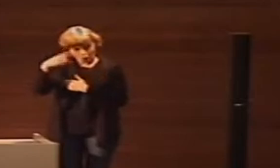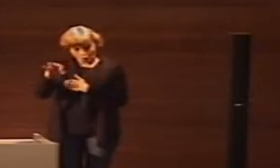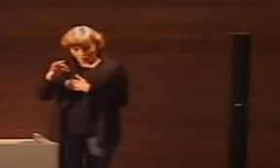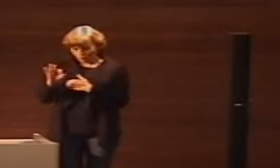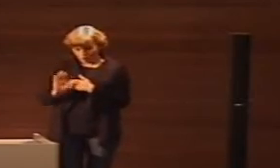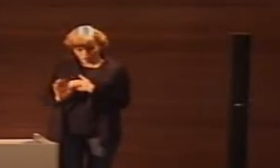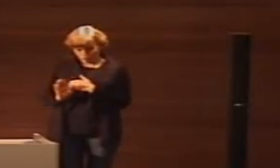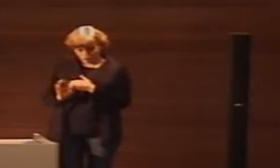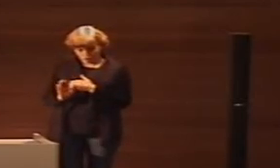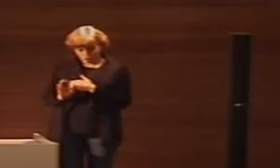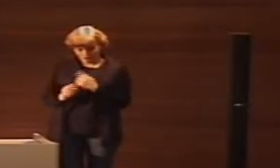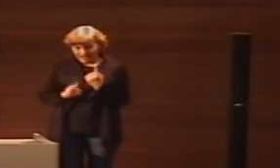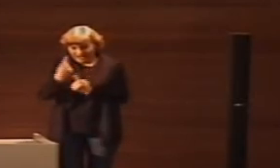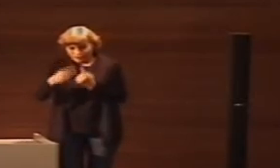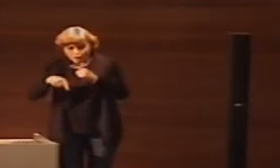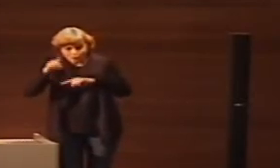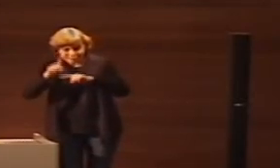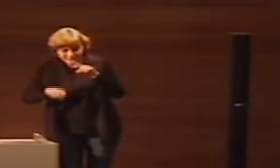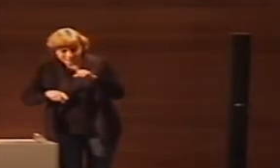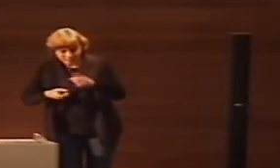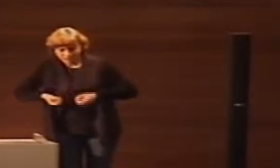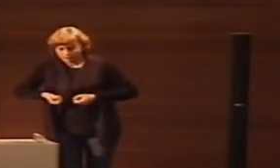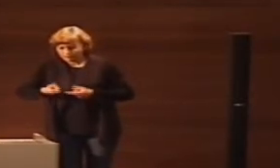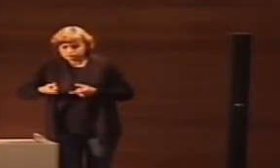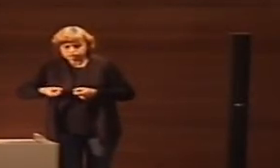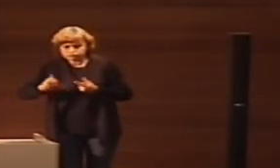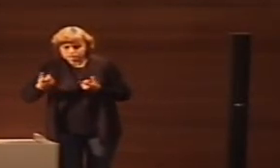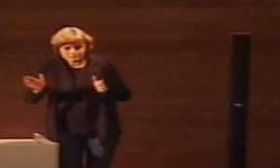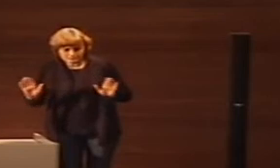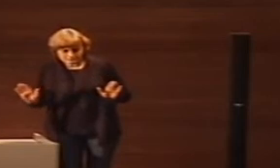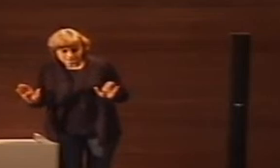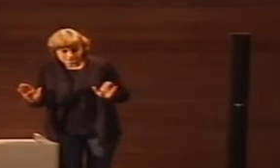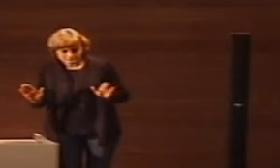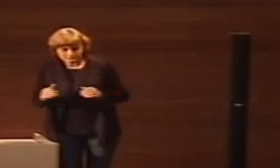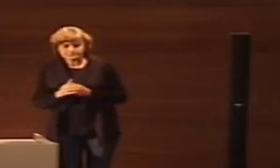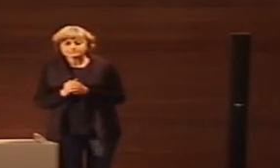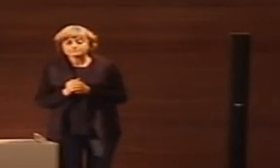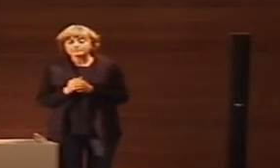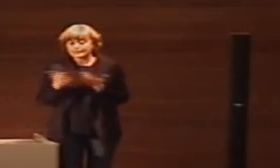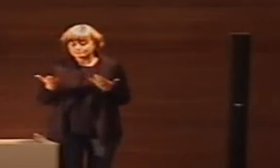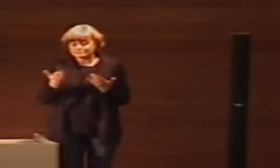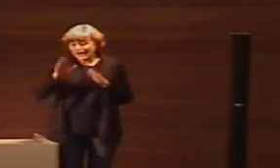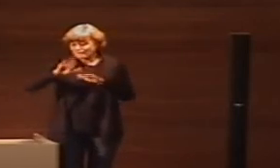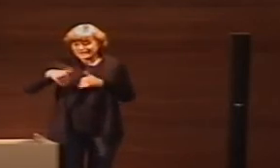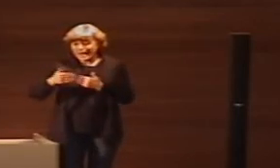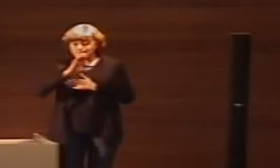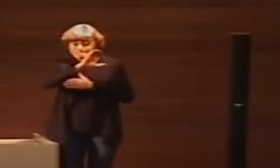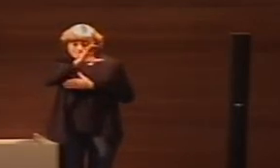tuviéramos, ya no estaría yo hablando de esto, porque ya lo estaríamos utilizando, ¿no? Pues resulta que hay muchos